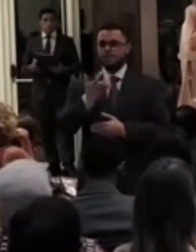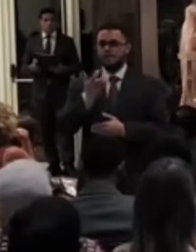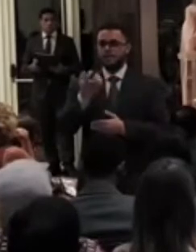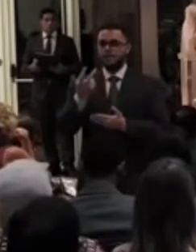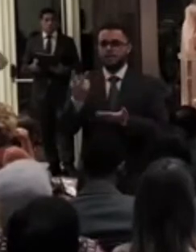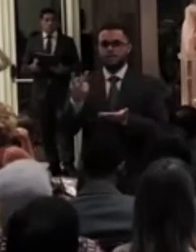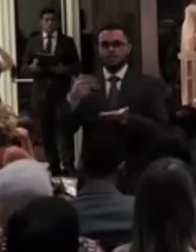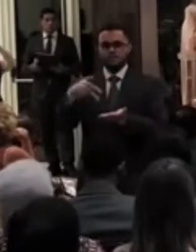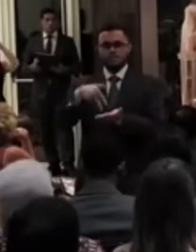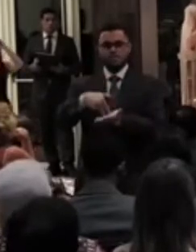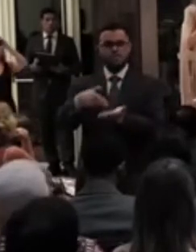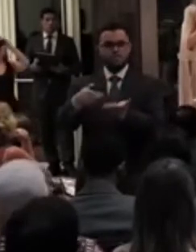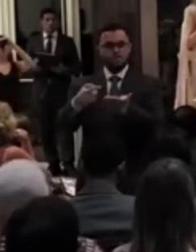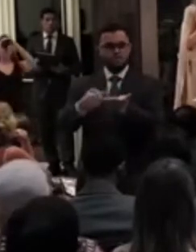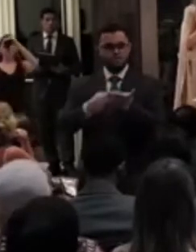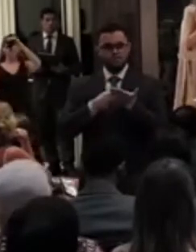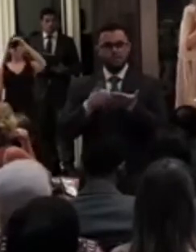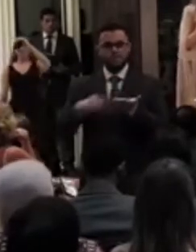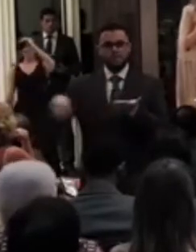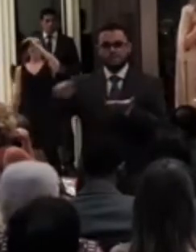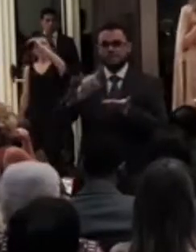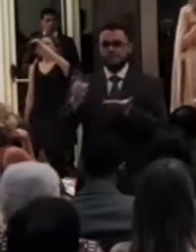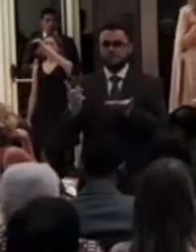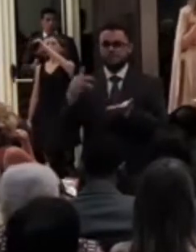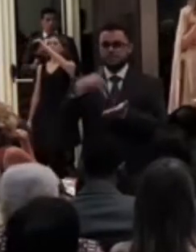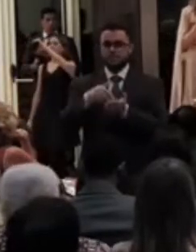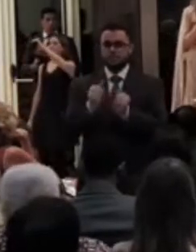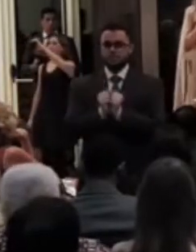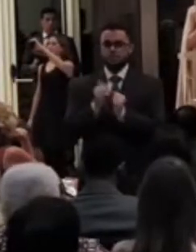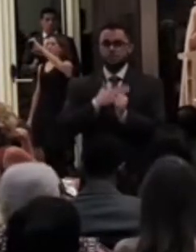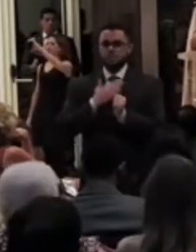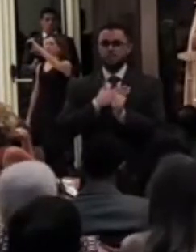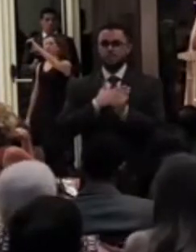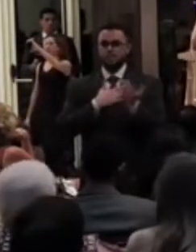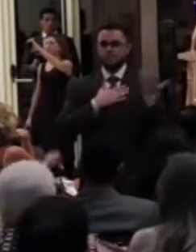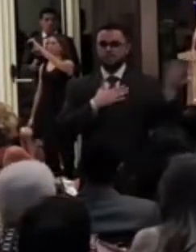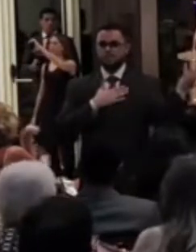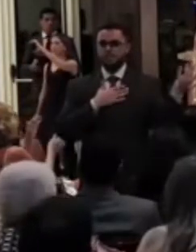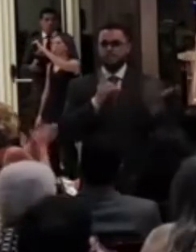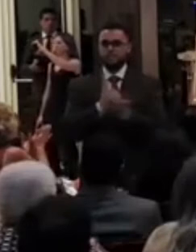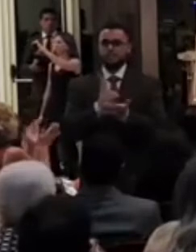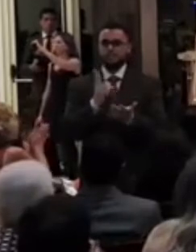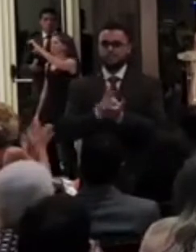para subirem ao palco comigo. Essas mesmas pessoas...